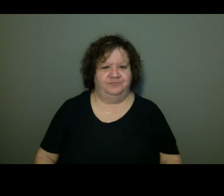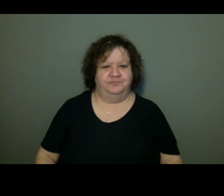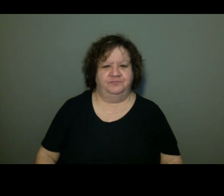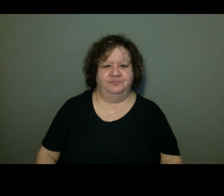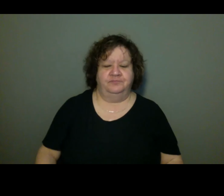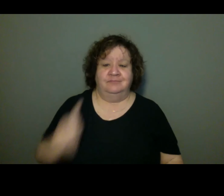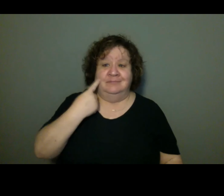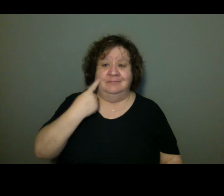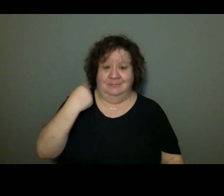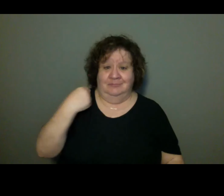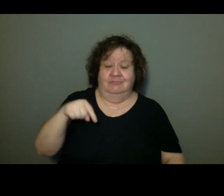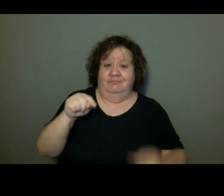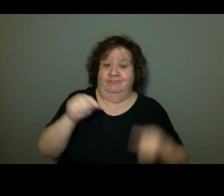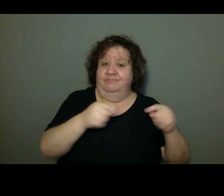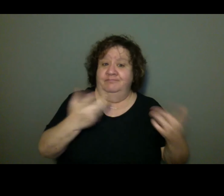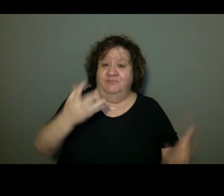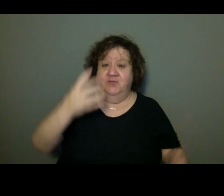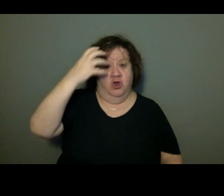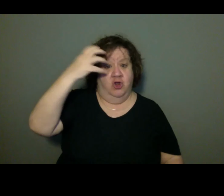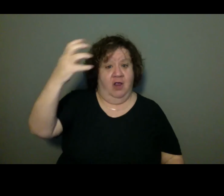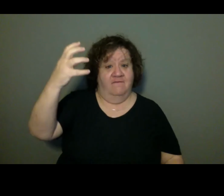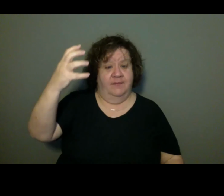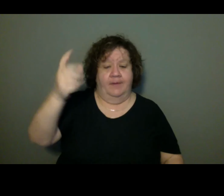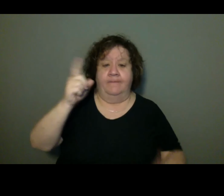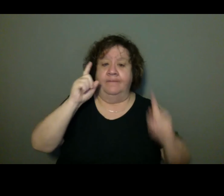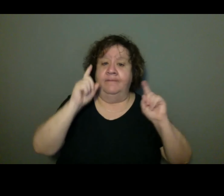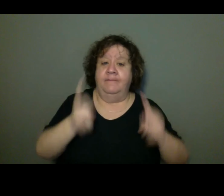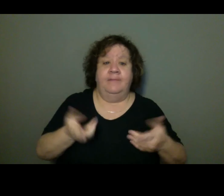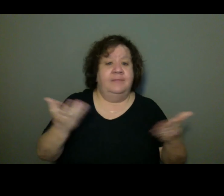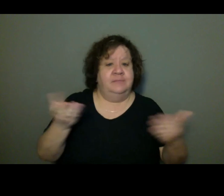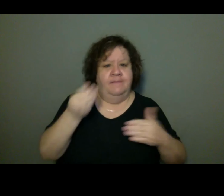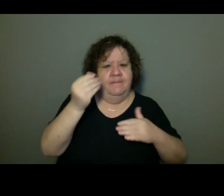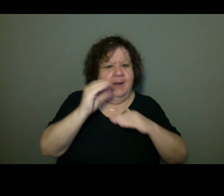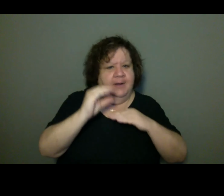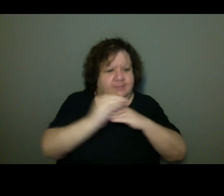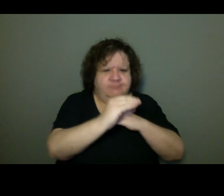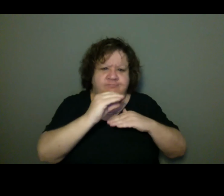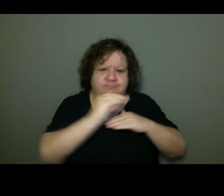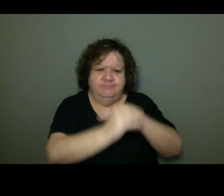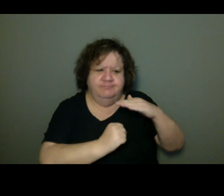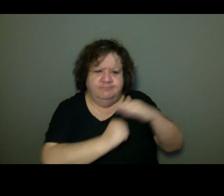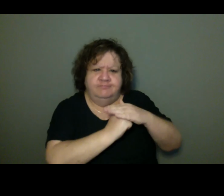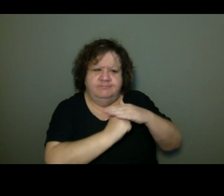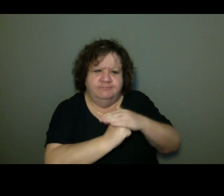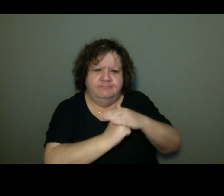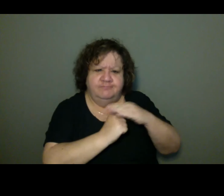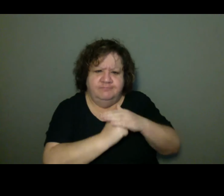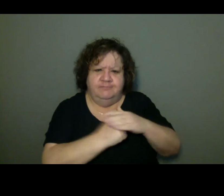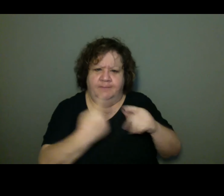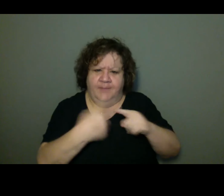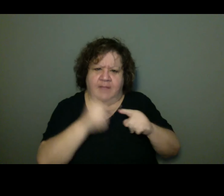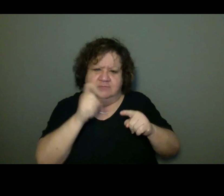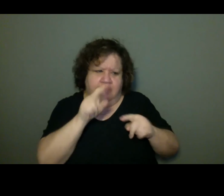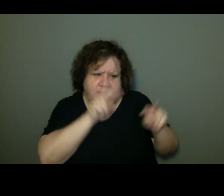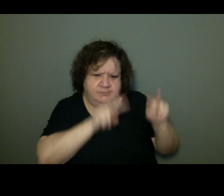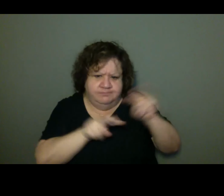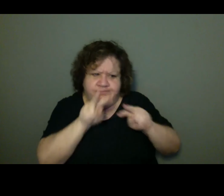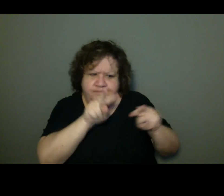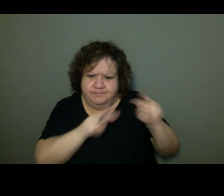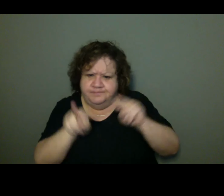la formación de los profesionales y la necesidad también de que haya un buen seguimiento. También se